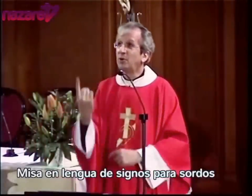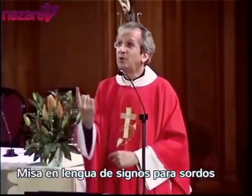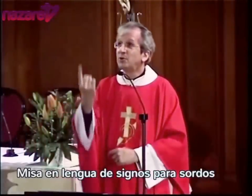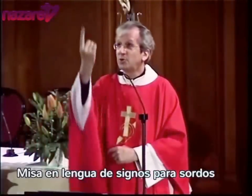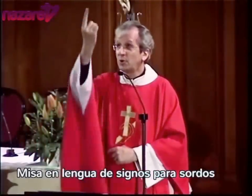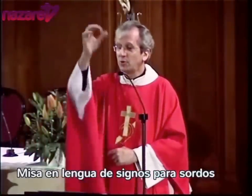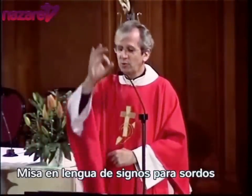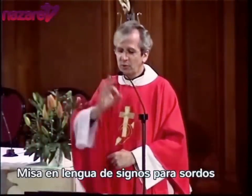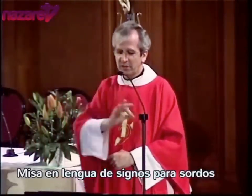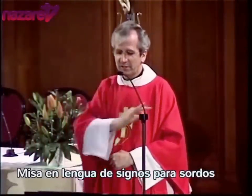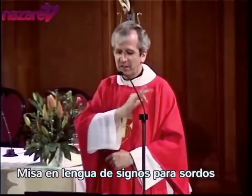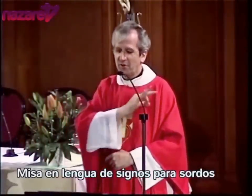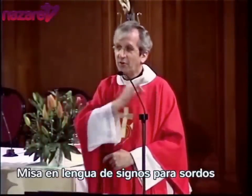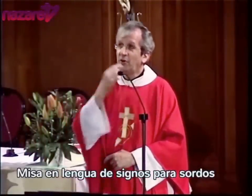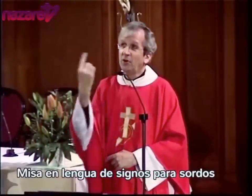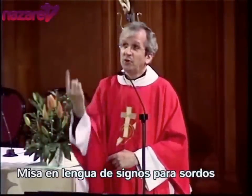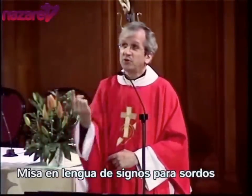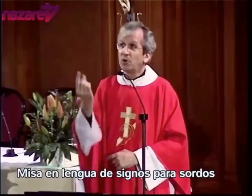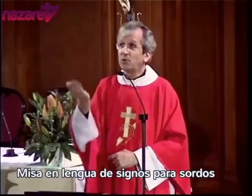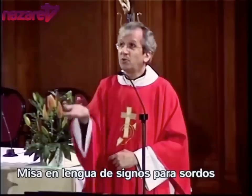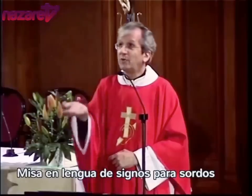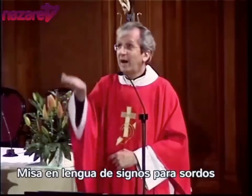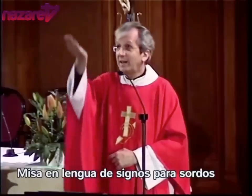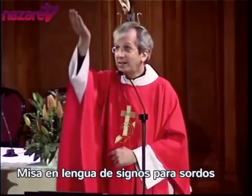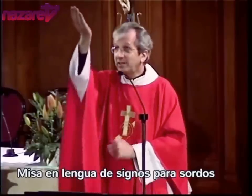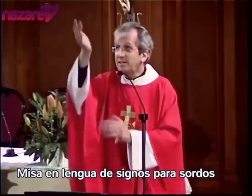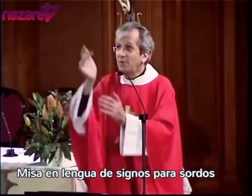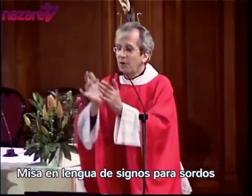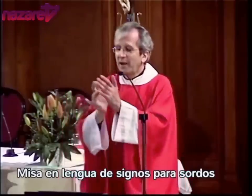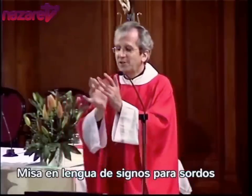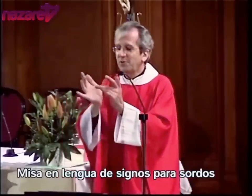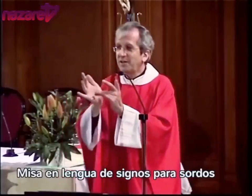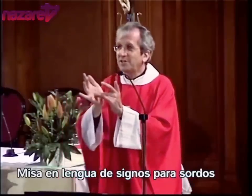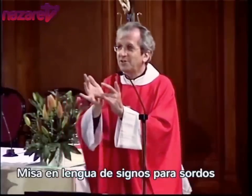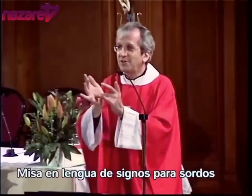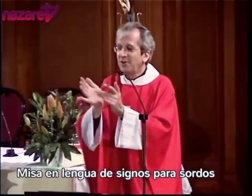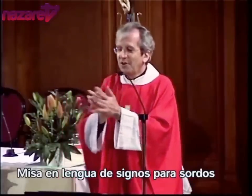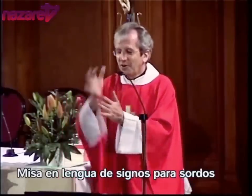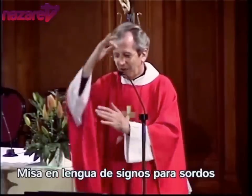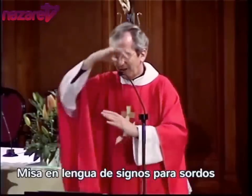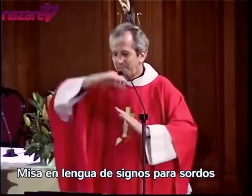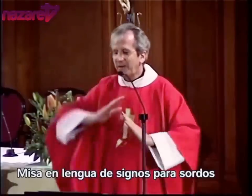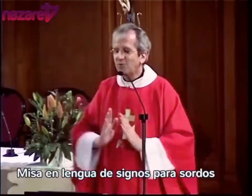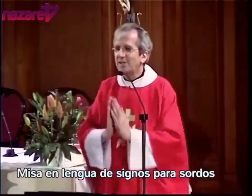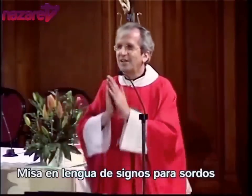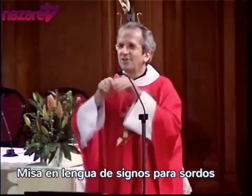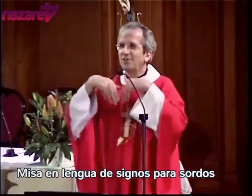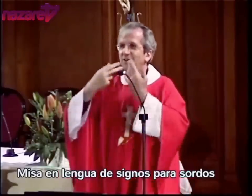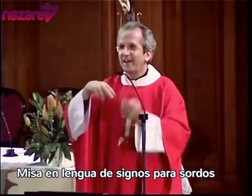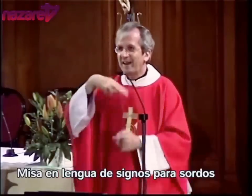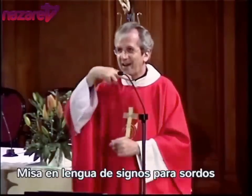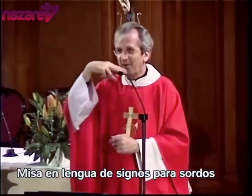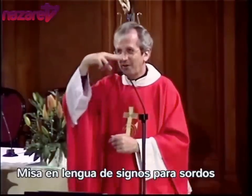santo, solo tú, Señor, solo tú, Altísimo Jesucristo, con el Espíritu